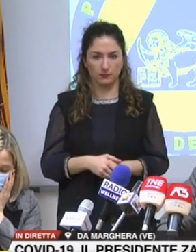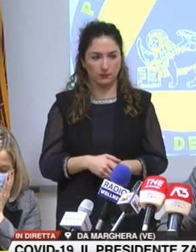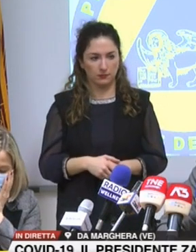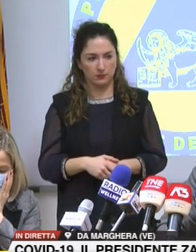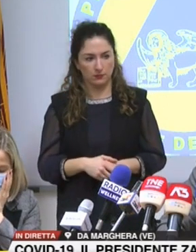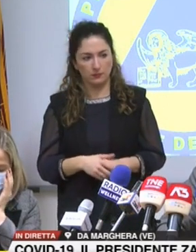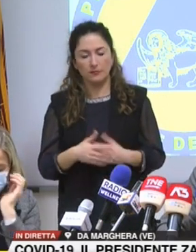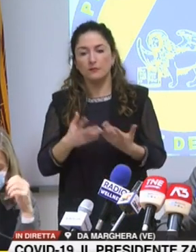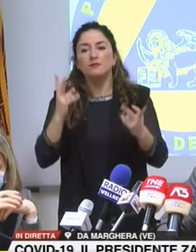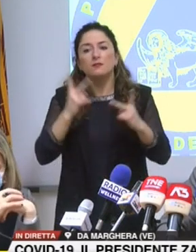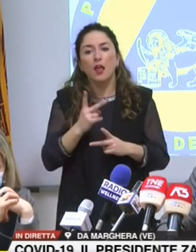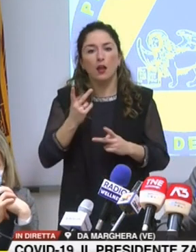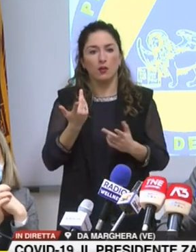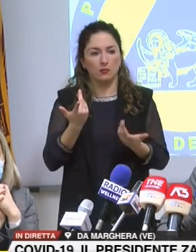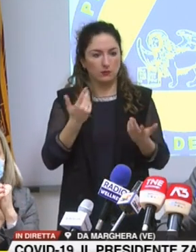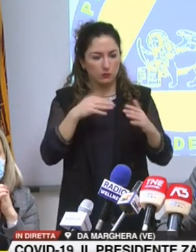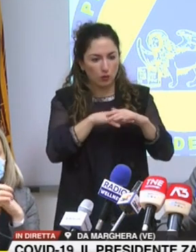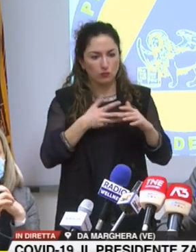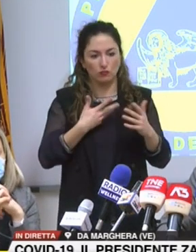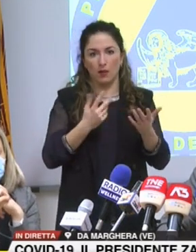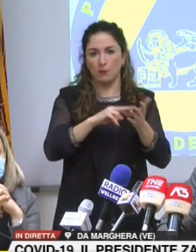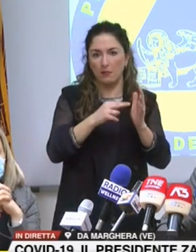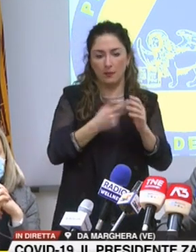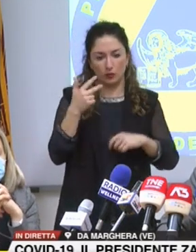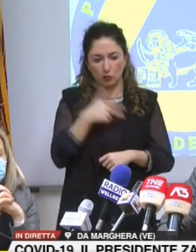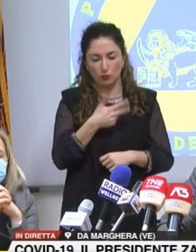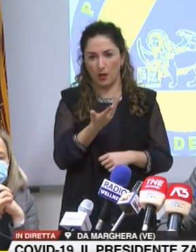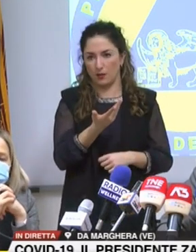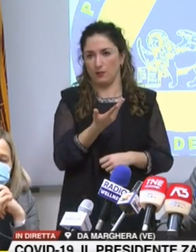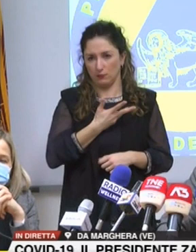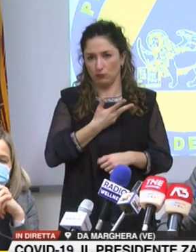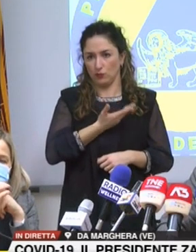È che di mezzo ci sono un sacco di problemi sociali.